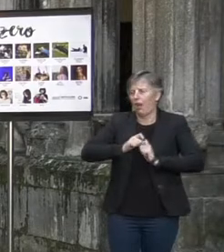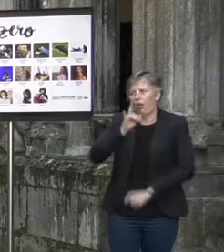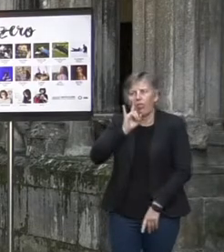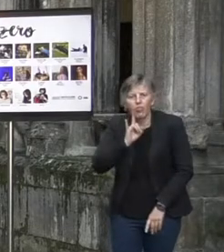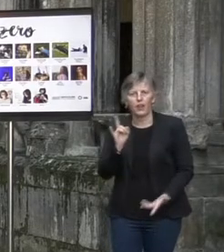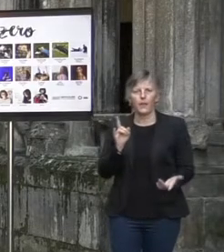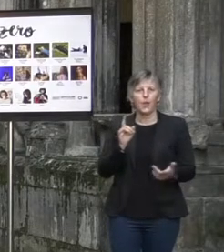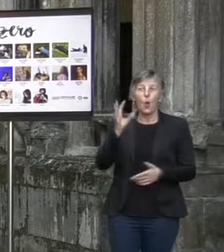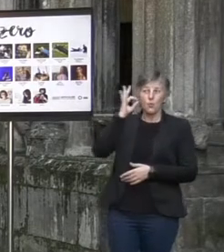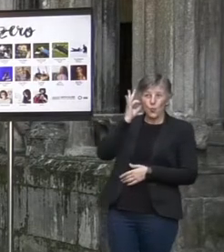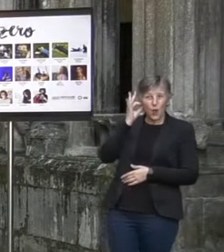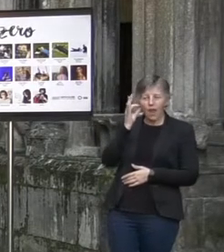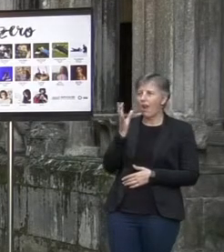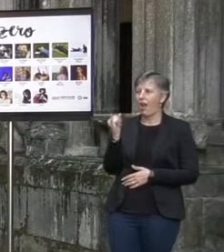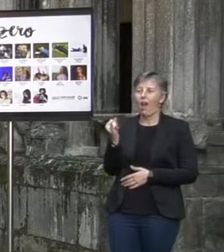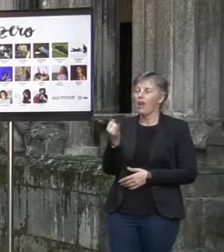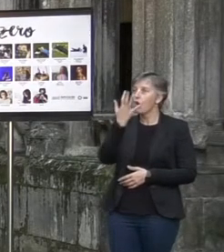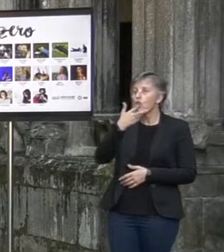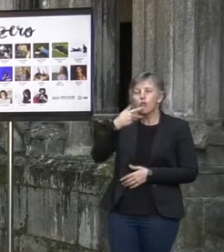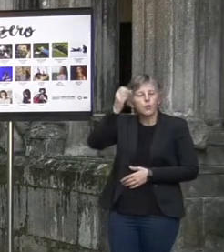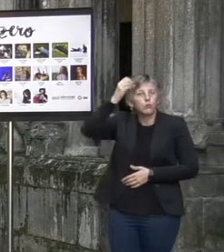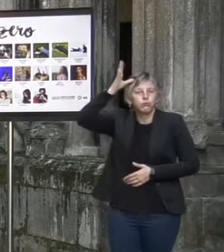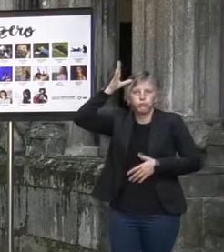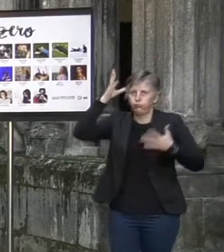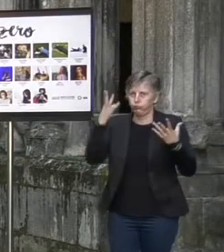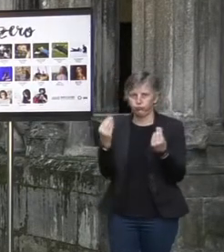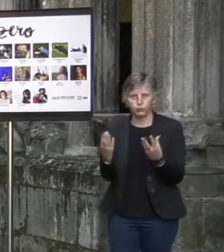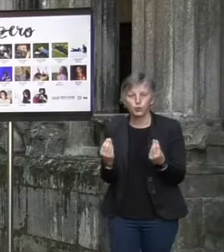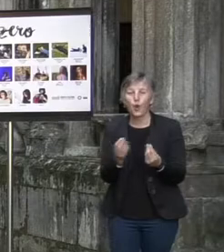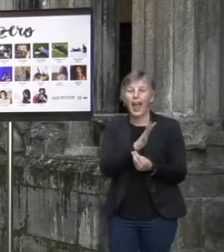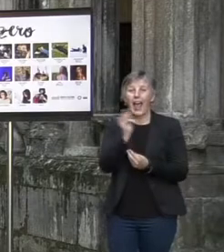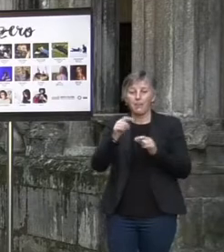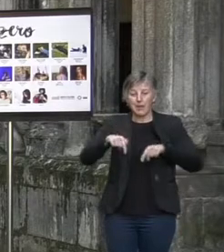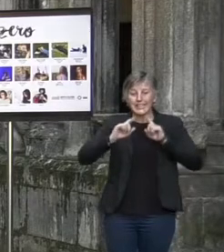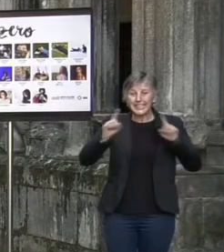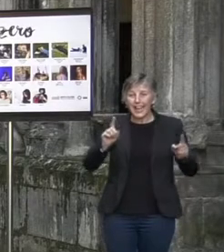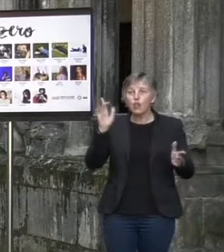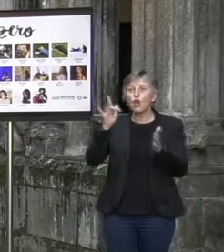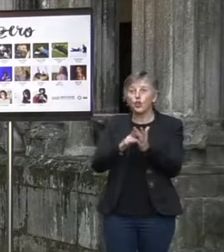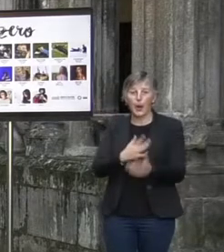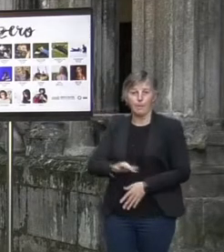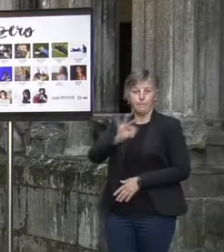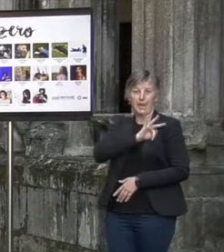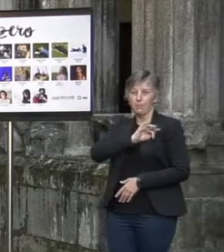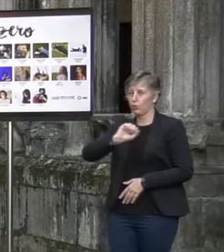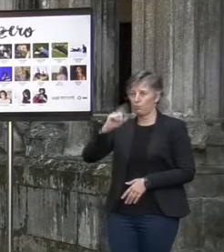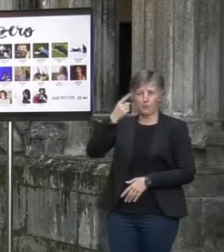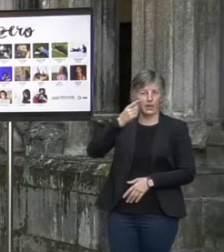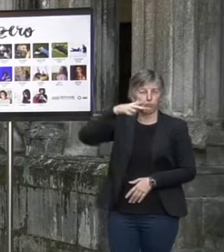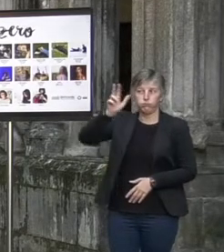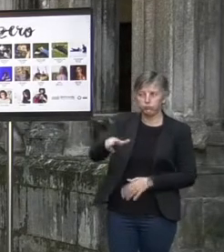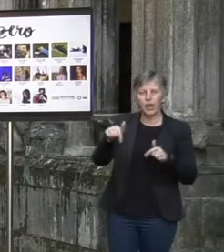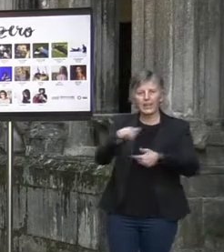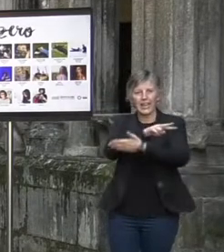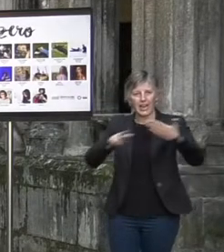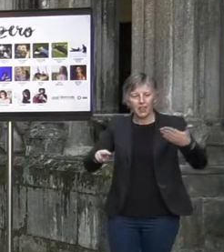unha muller que ten moitos recoñecementos, que este ano ademais tivo un dos premios máis recoñecidos en